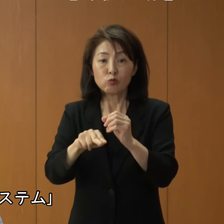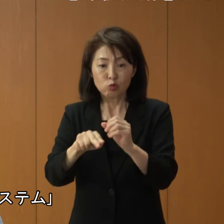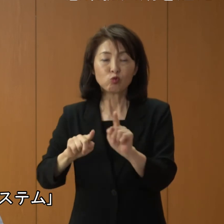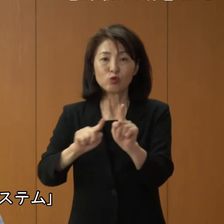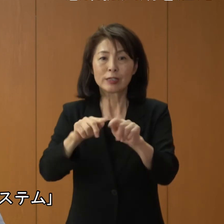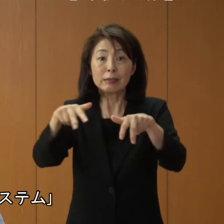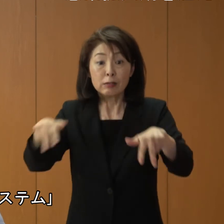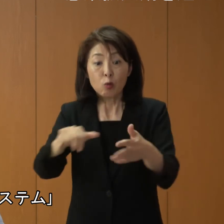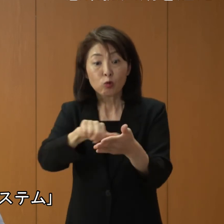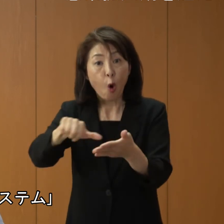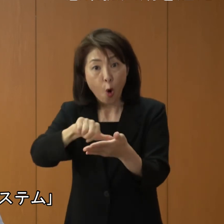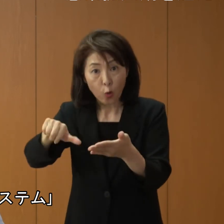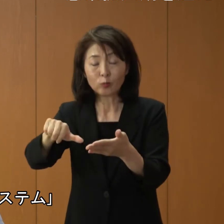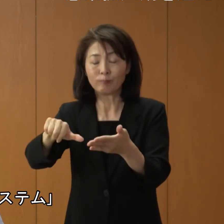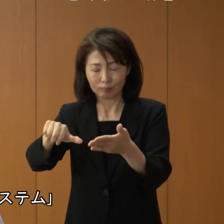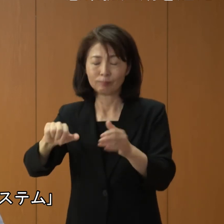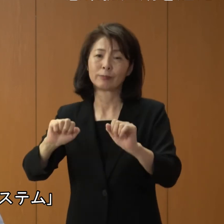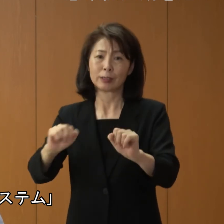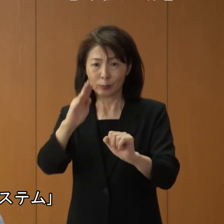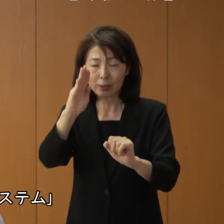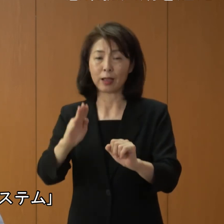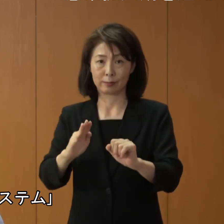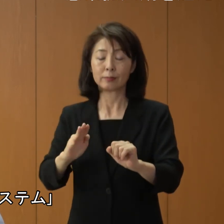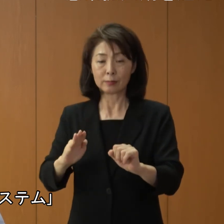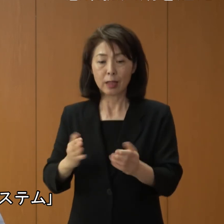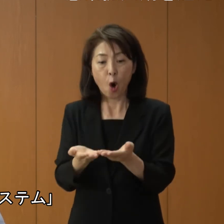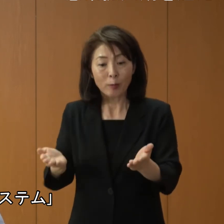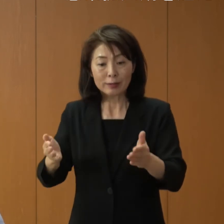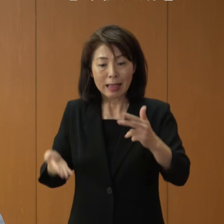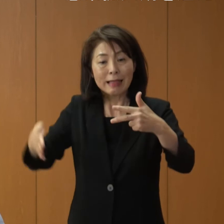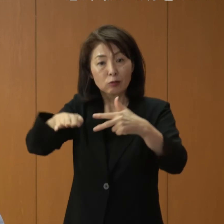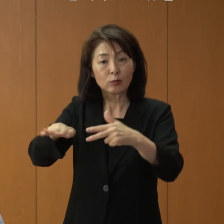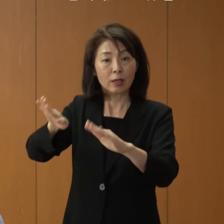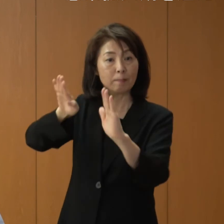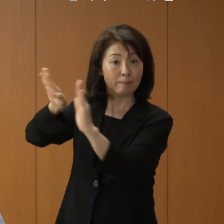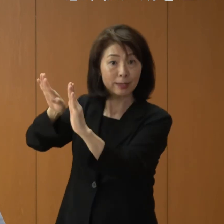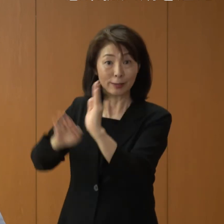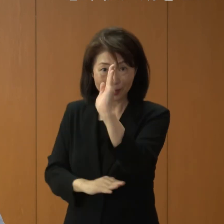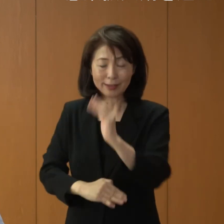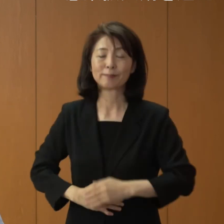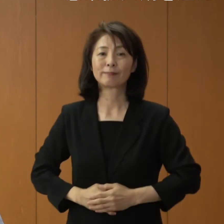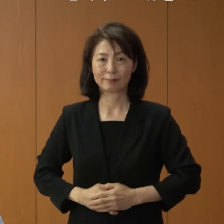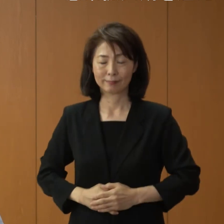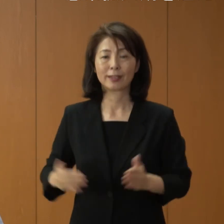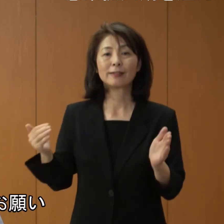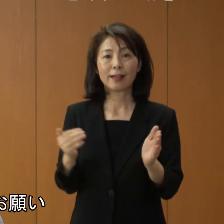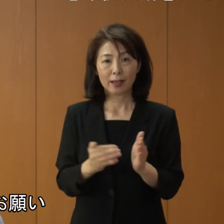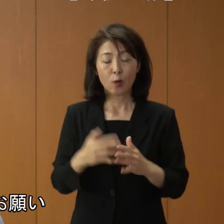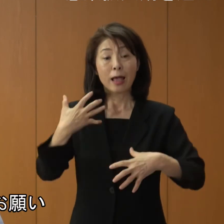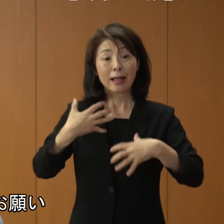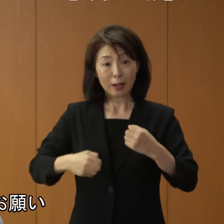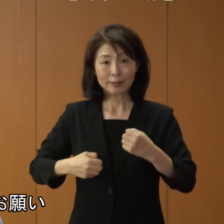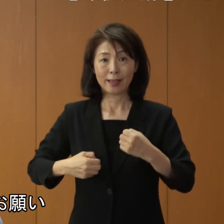録と店内での QR コードの掲示をお願いします。最後に、学生